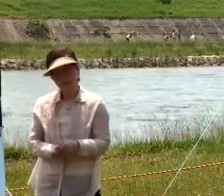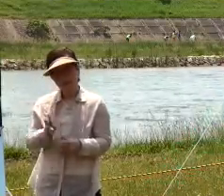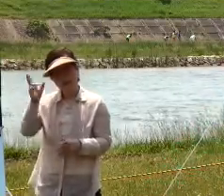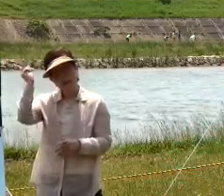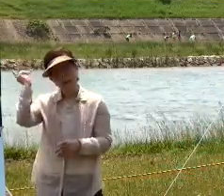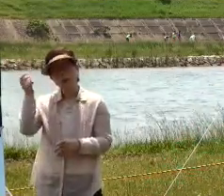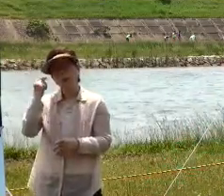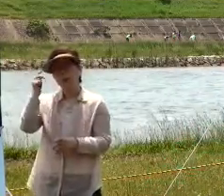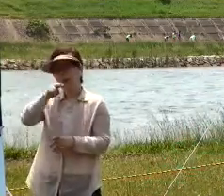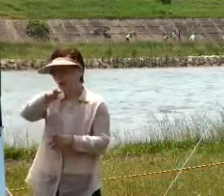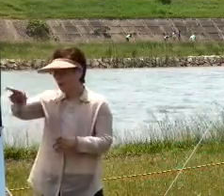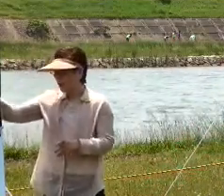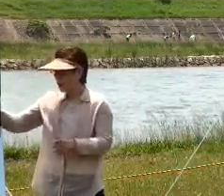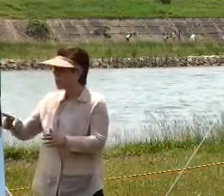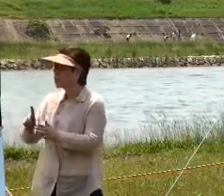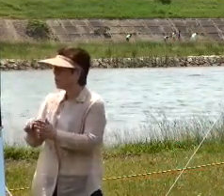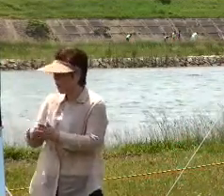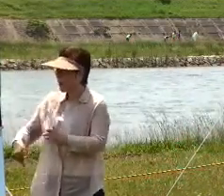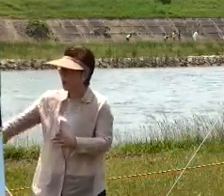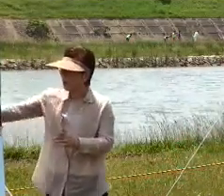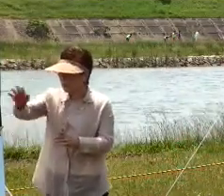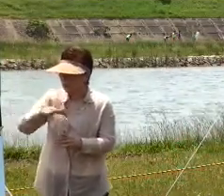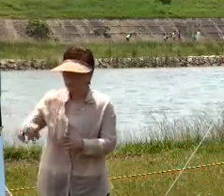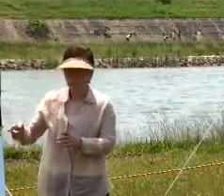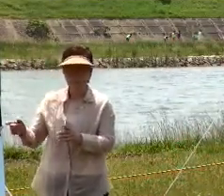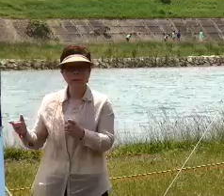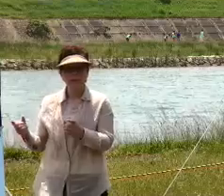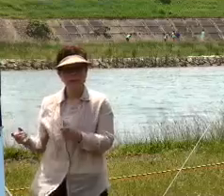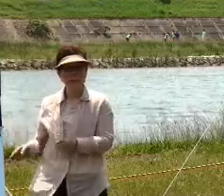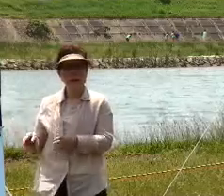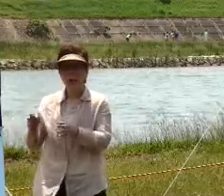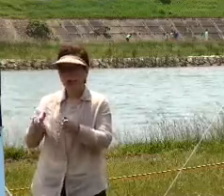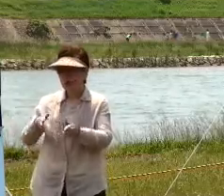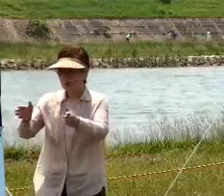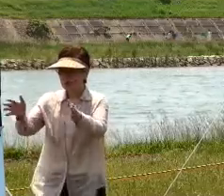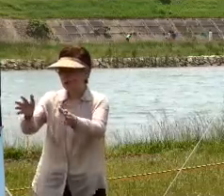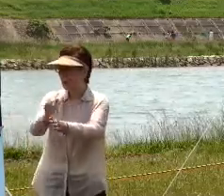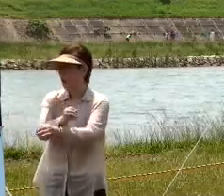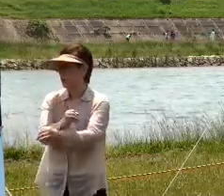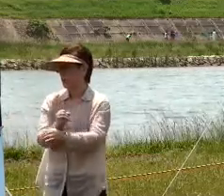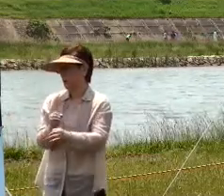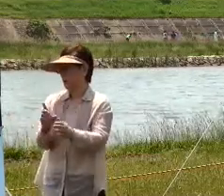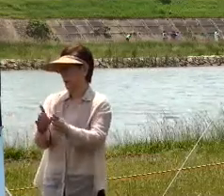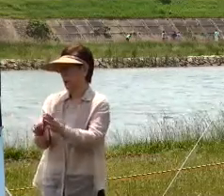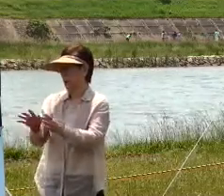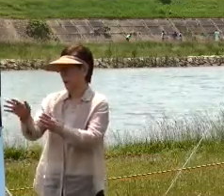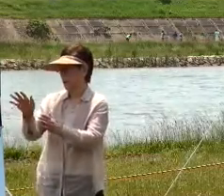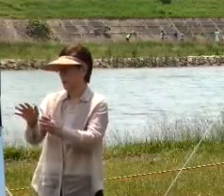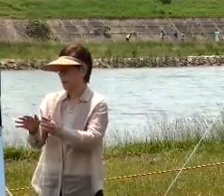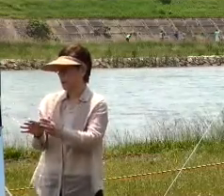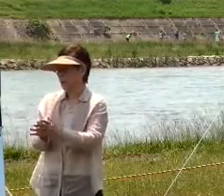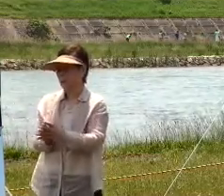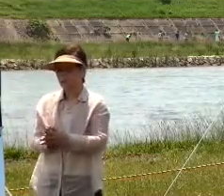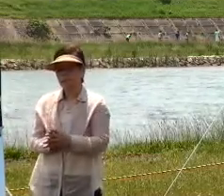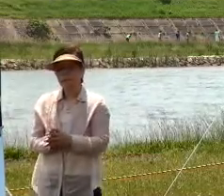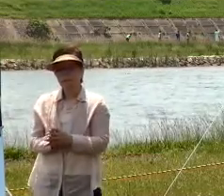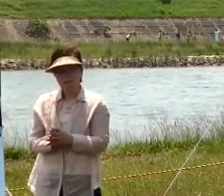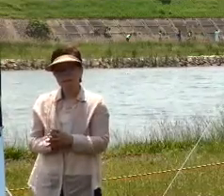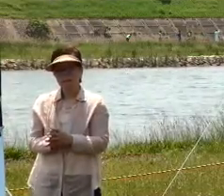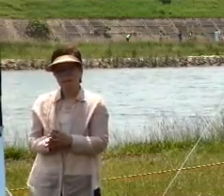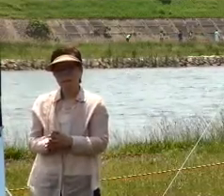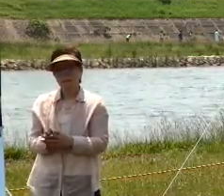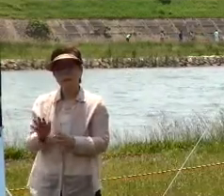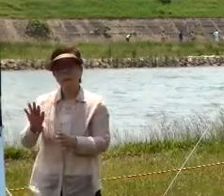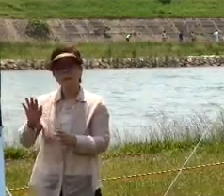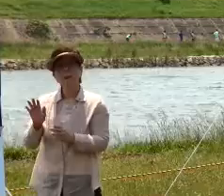神様の目から見たら私たちは道を失っている、見失われている。そして